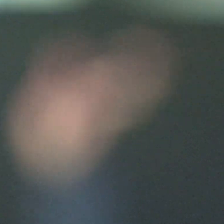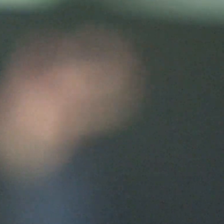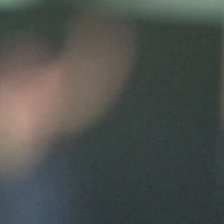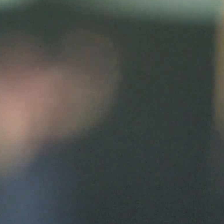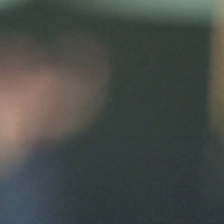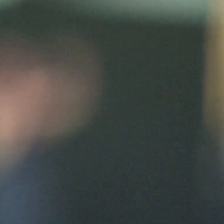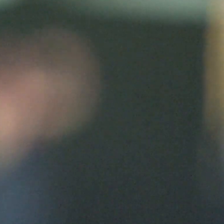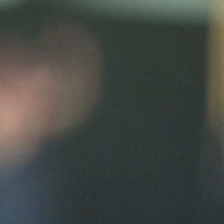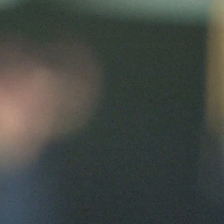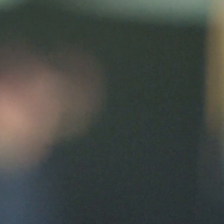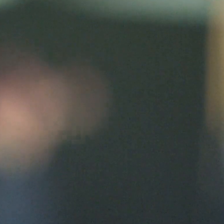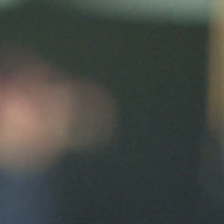Pode passar.